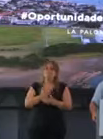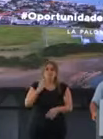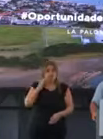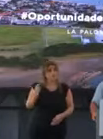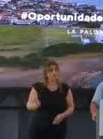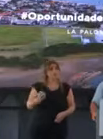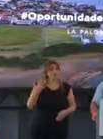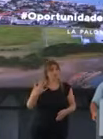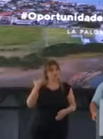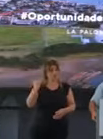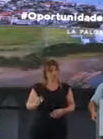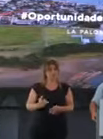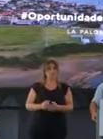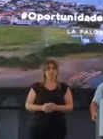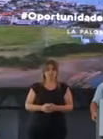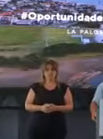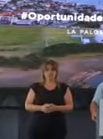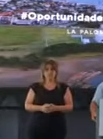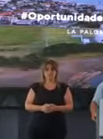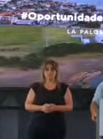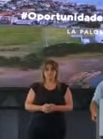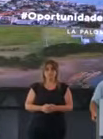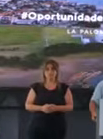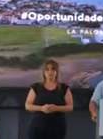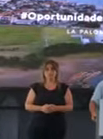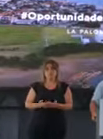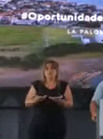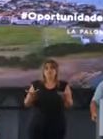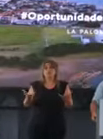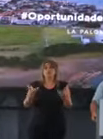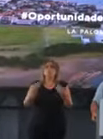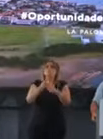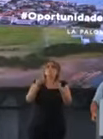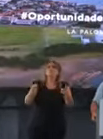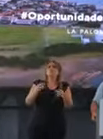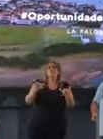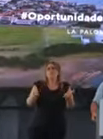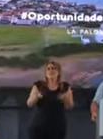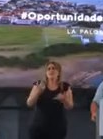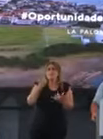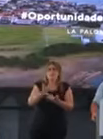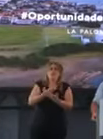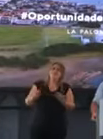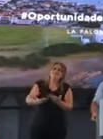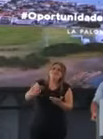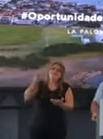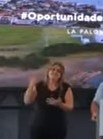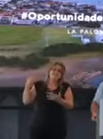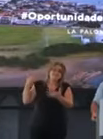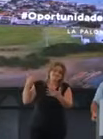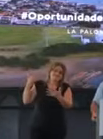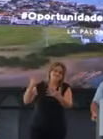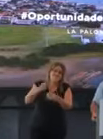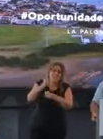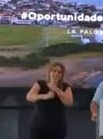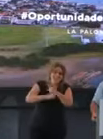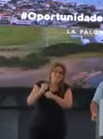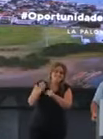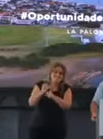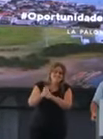valoro, y que muchos que ya son veteranos demuestra que se puede seguir evolucionando.